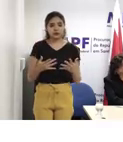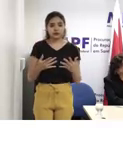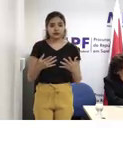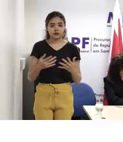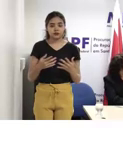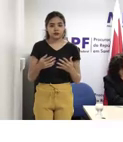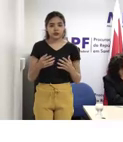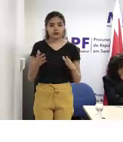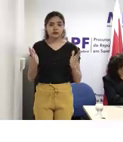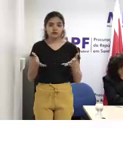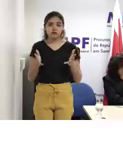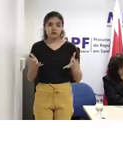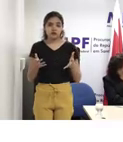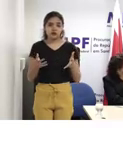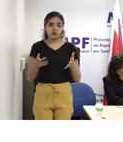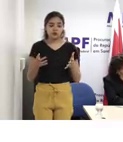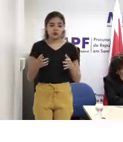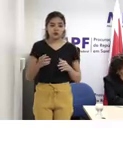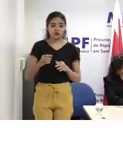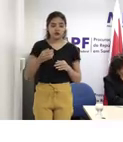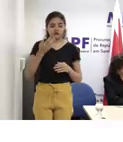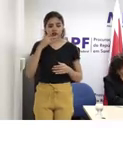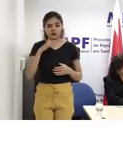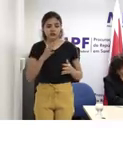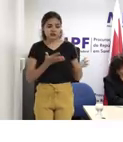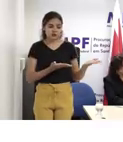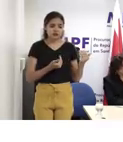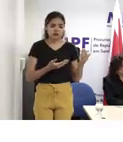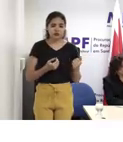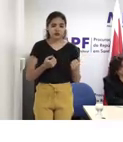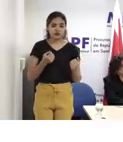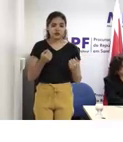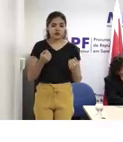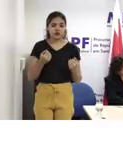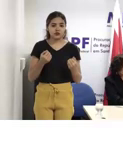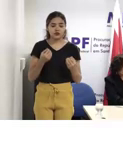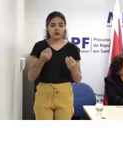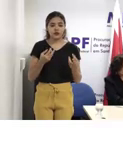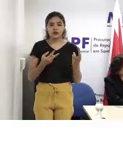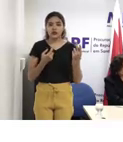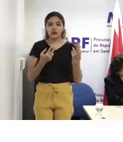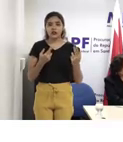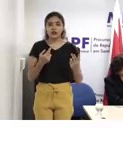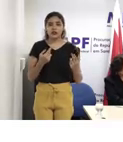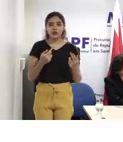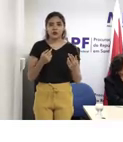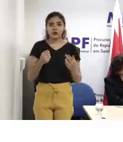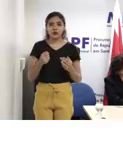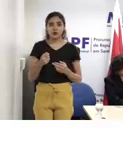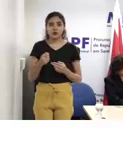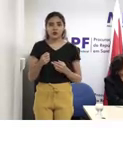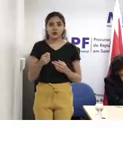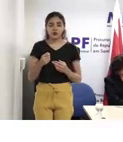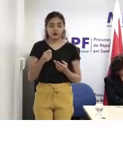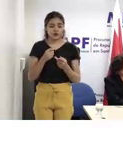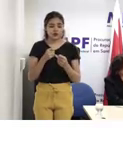adolescent Sant que determina no artigo 227 repito que o estado a sociedade e a família devem assegurar os direitos